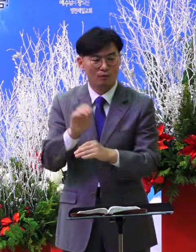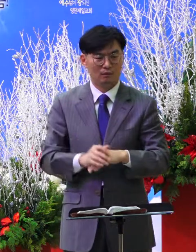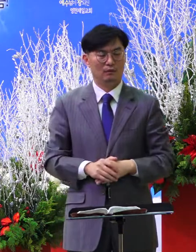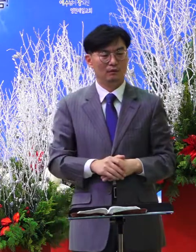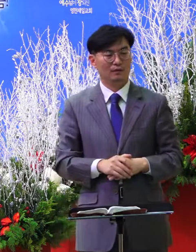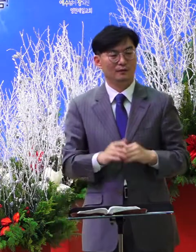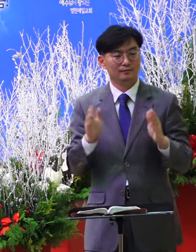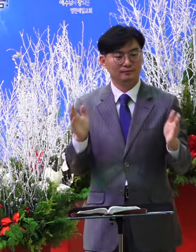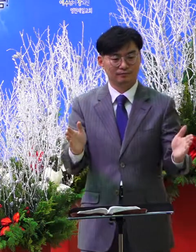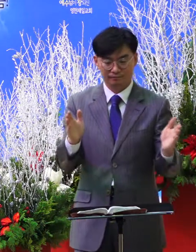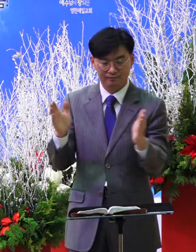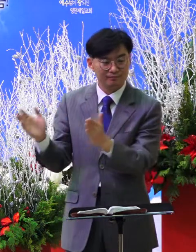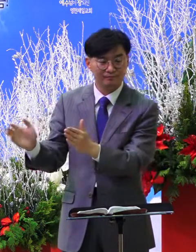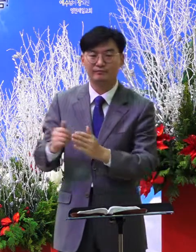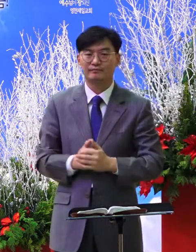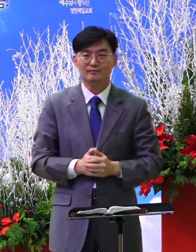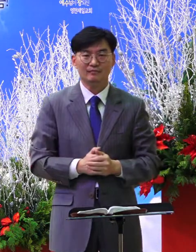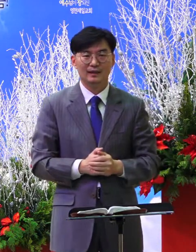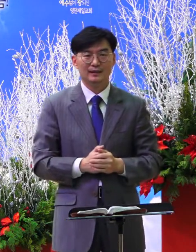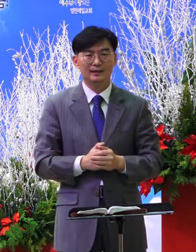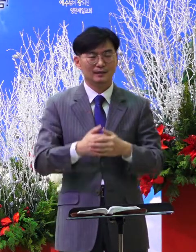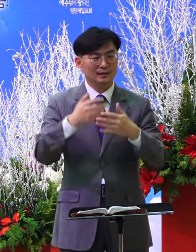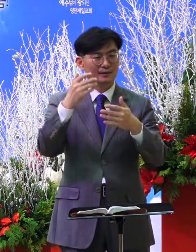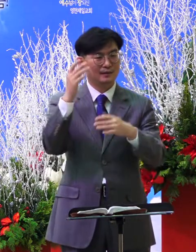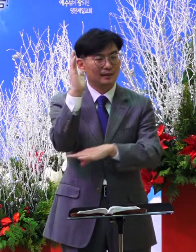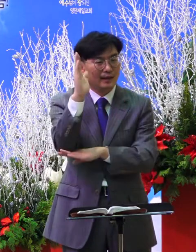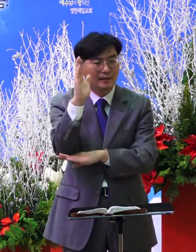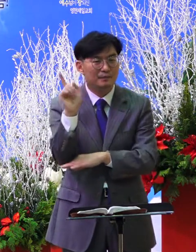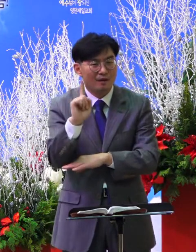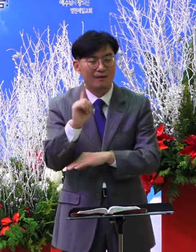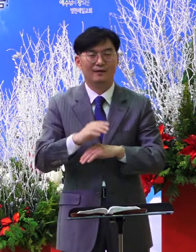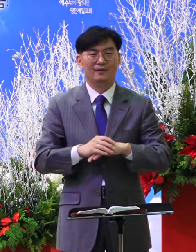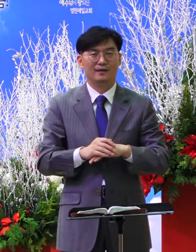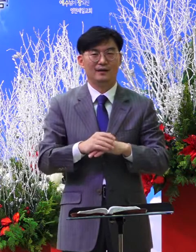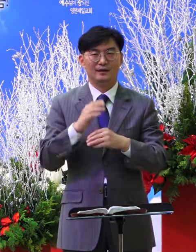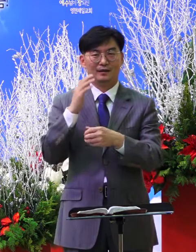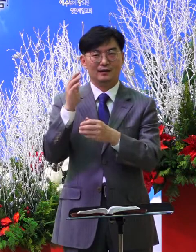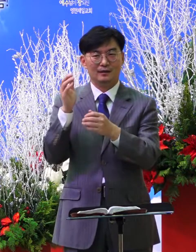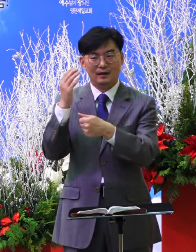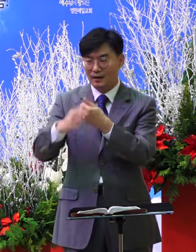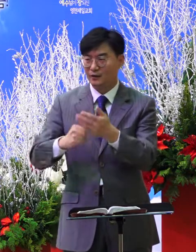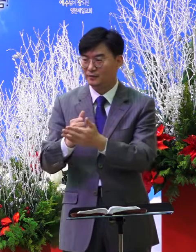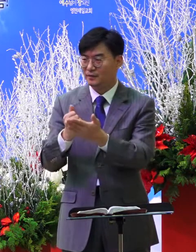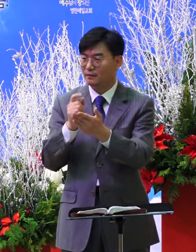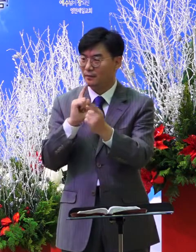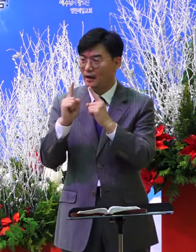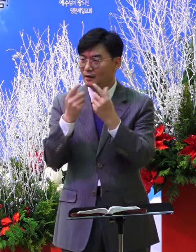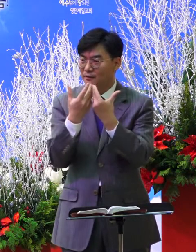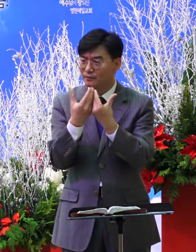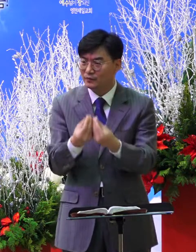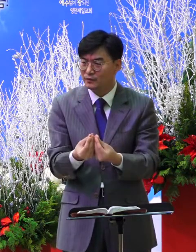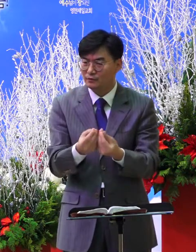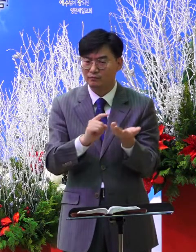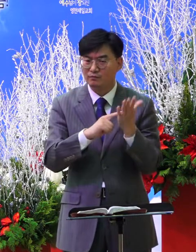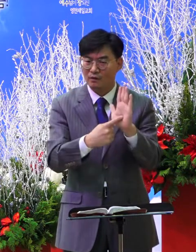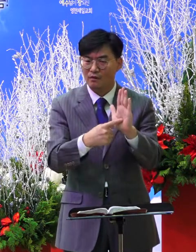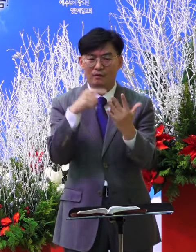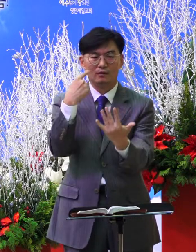됩니다. 이야기를 우리가 하나님, 주님이 주신 이 말씀을 생각하고 새기면서